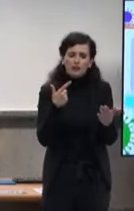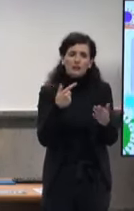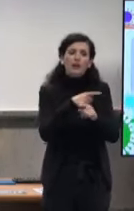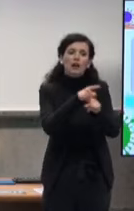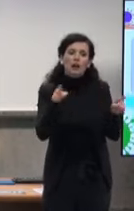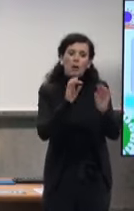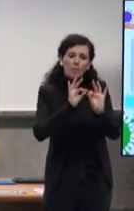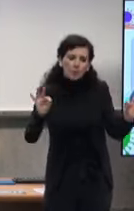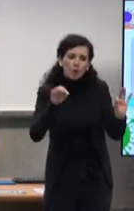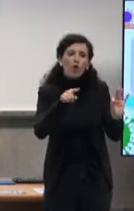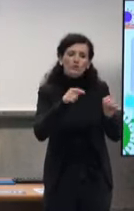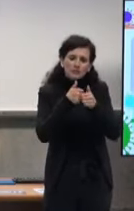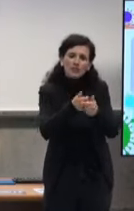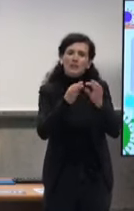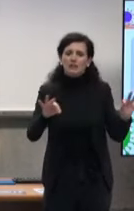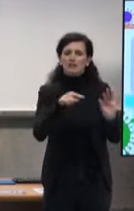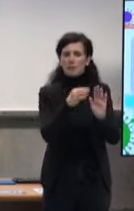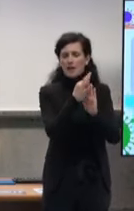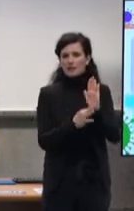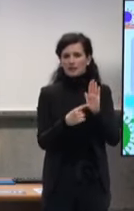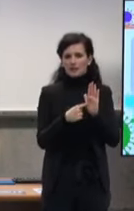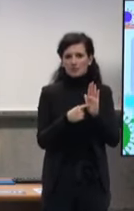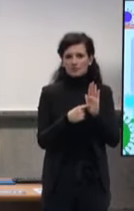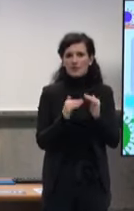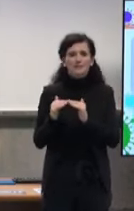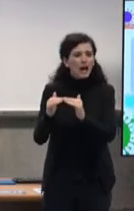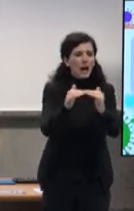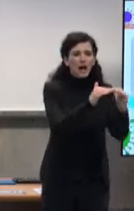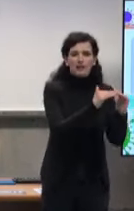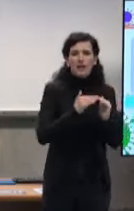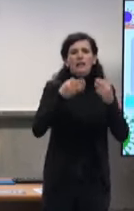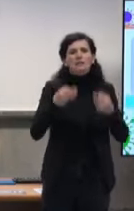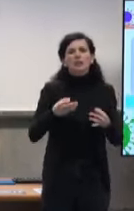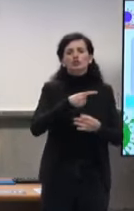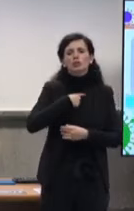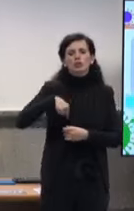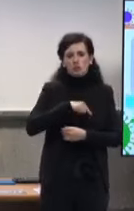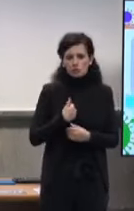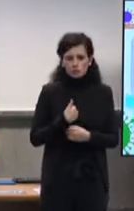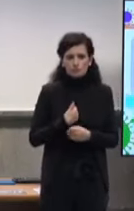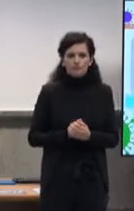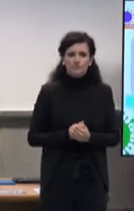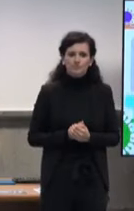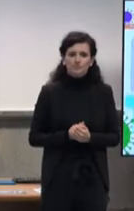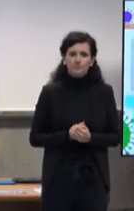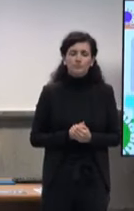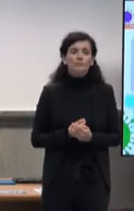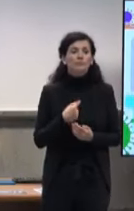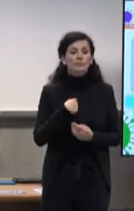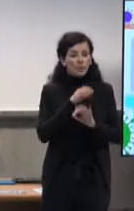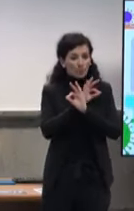standard su cui abbiamo costruito le evidenze noi siamo pronti non appena abbiamo i